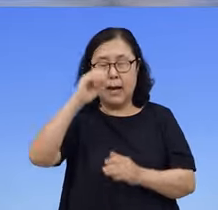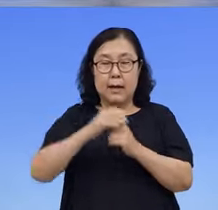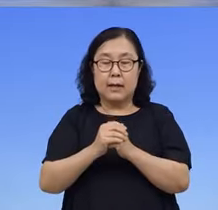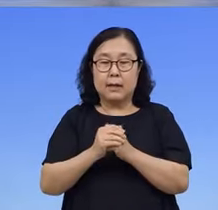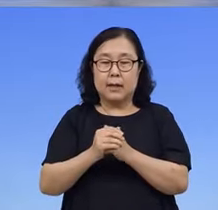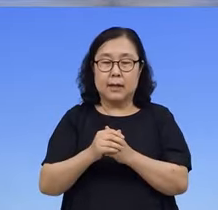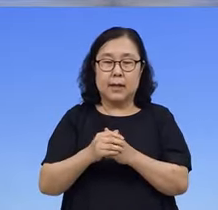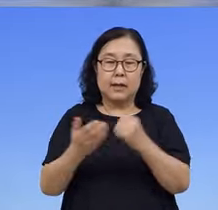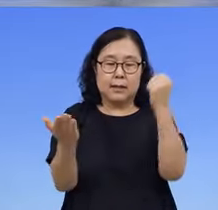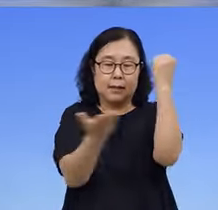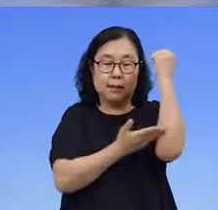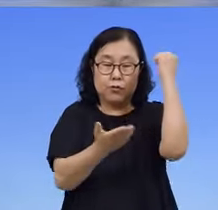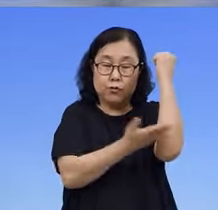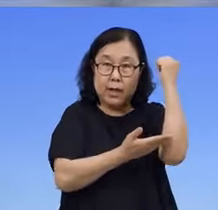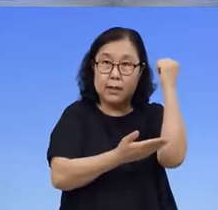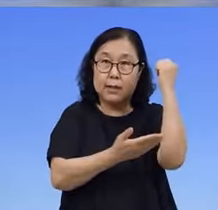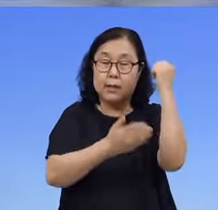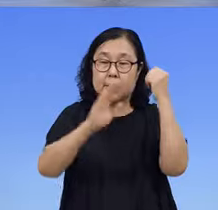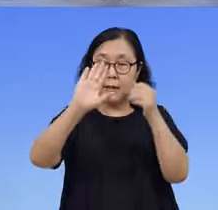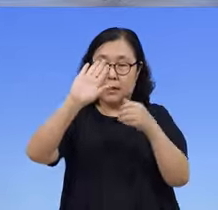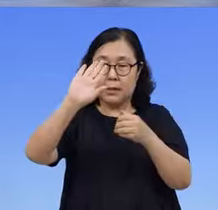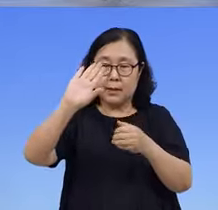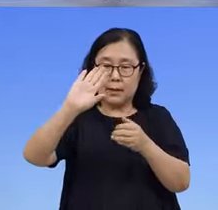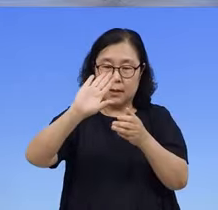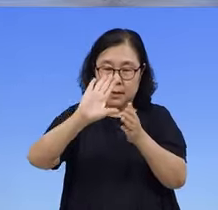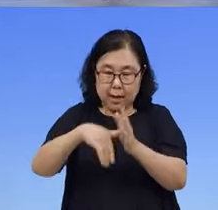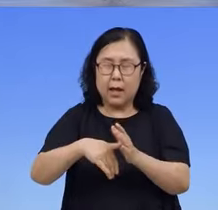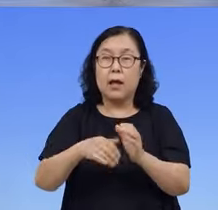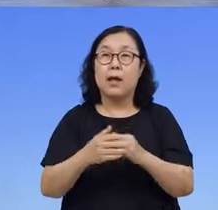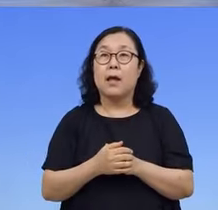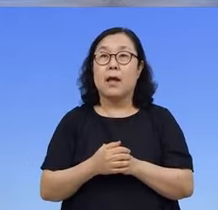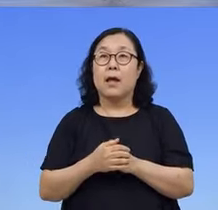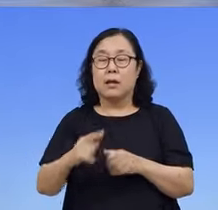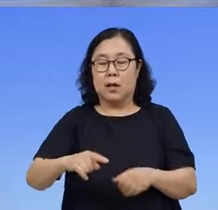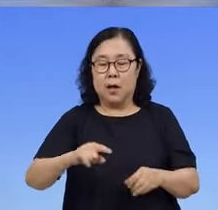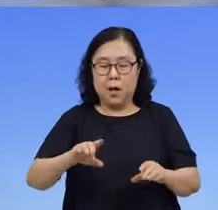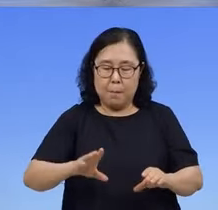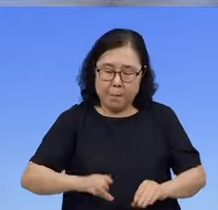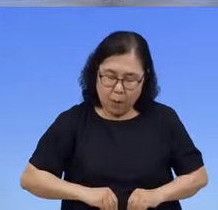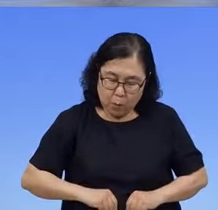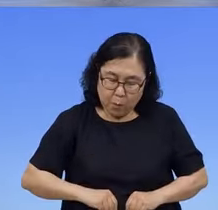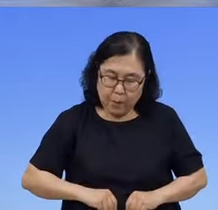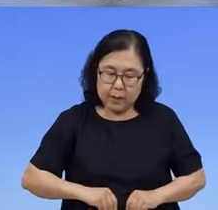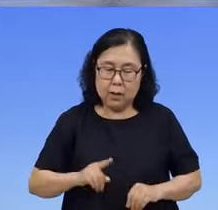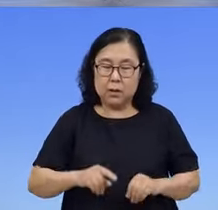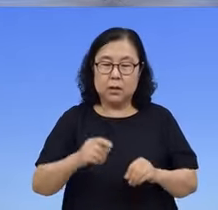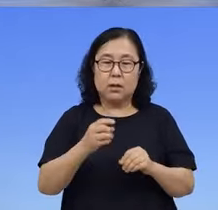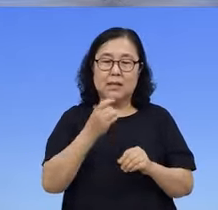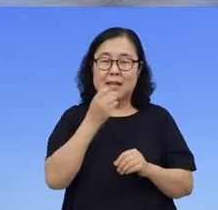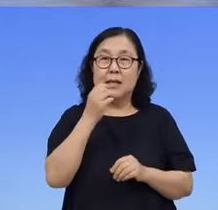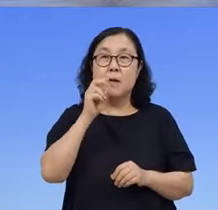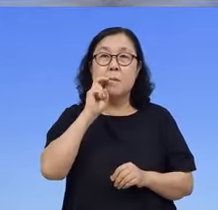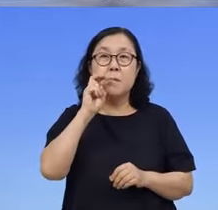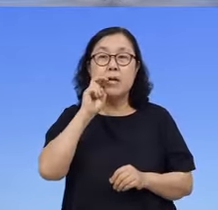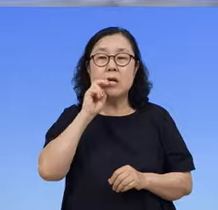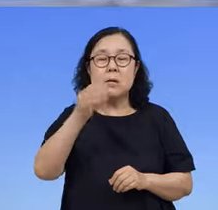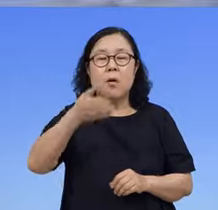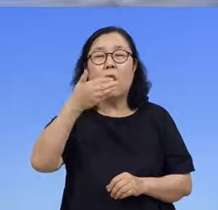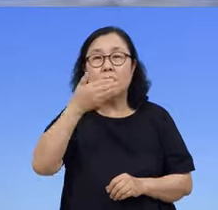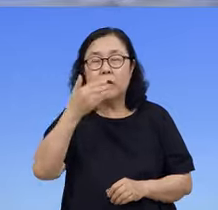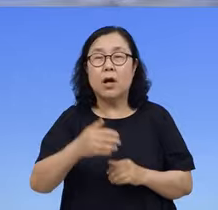자르는데요, 똑같은 사건을 다루고 있는 마태복음에 보면 그들이 배가 고파서 이삭을 먹었다고 나와